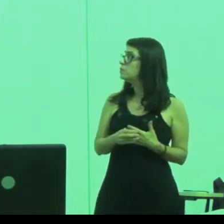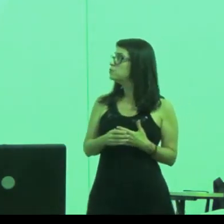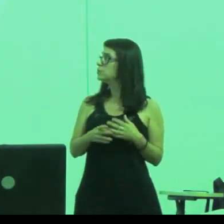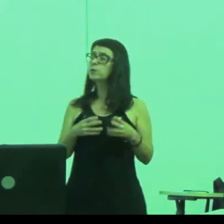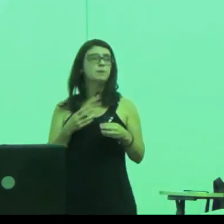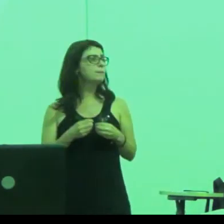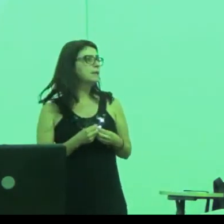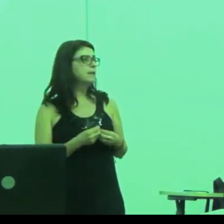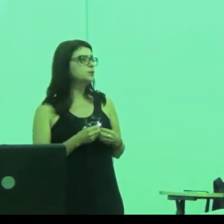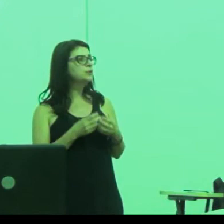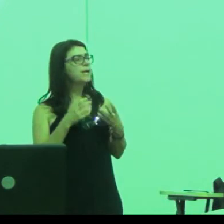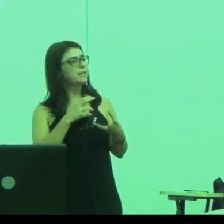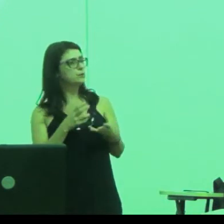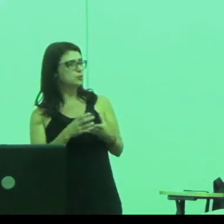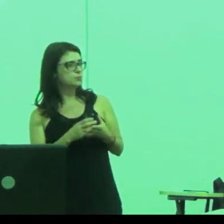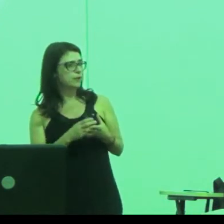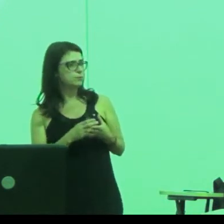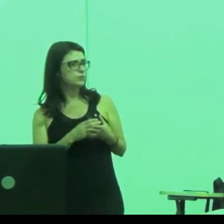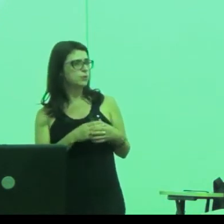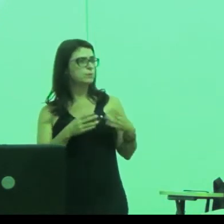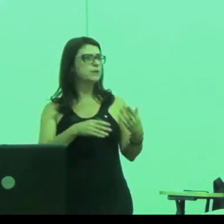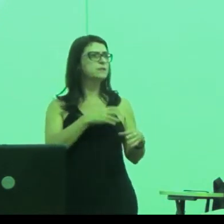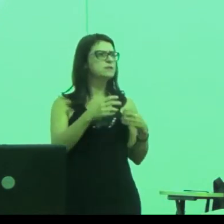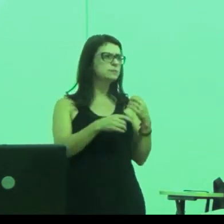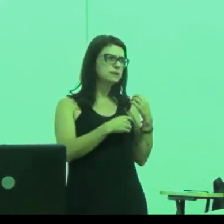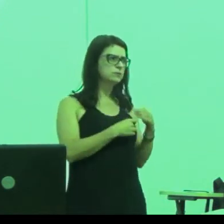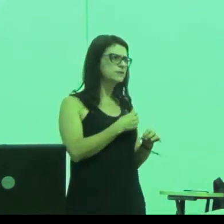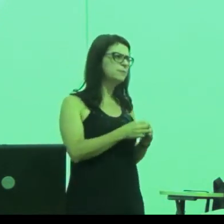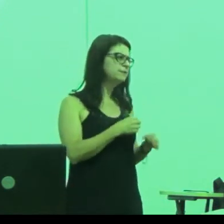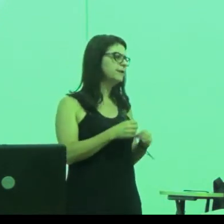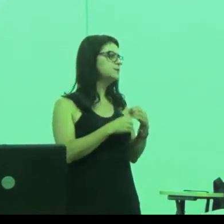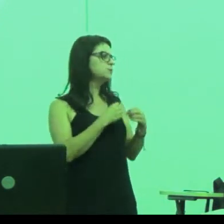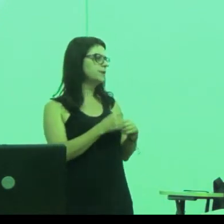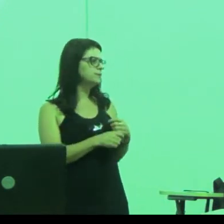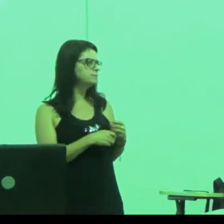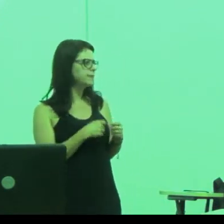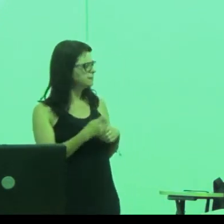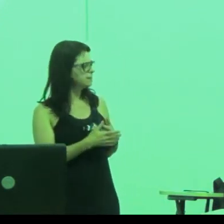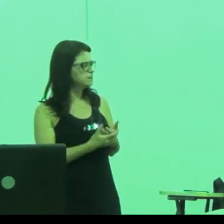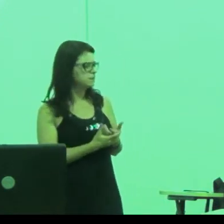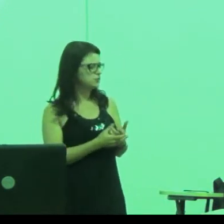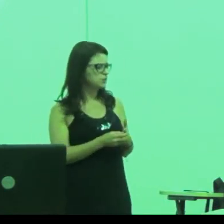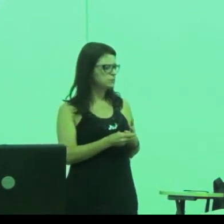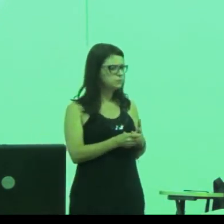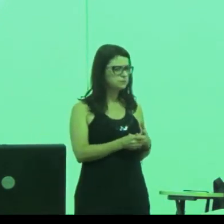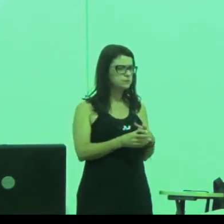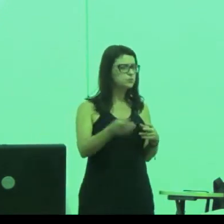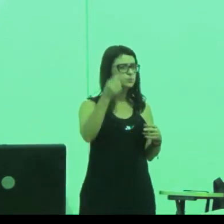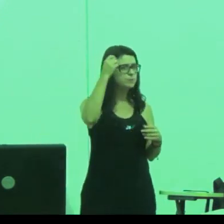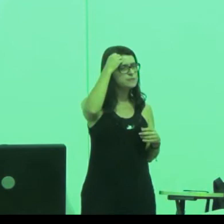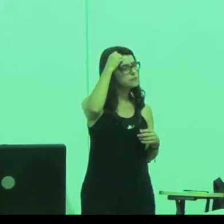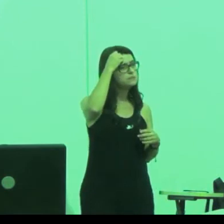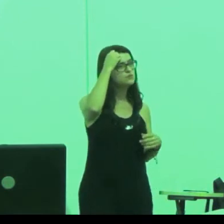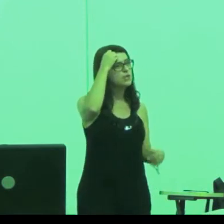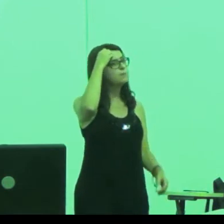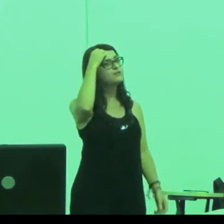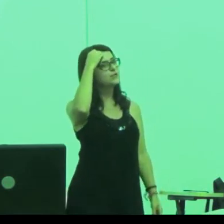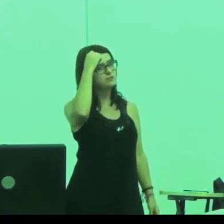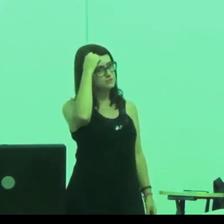tinha um problema lá no livro, né? Porque o romance é um romance bem denso, bem interessante, eu li o livro, dormi pensando, assim, eu tinha acabado